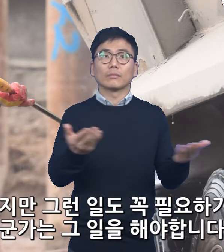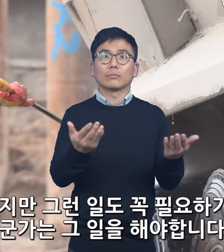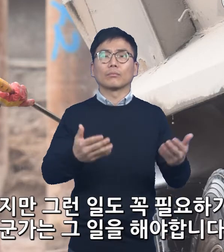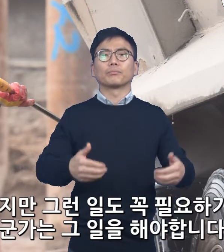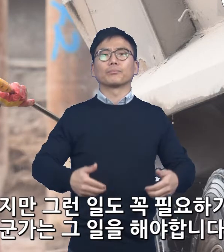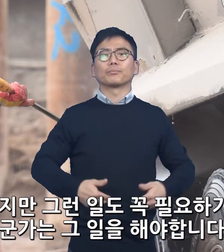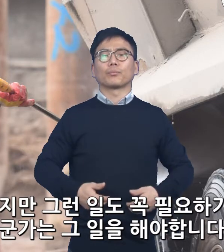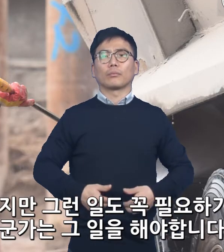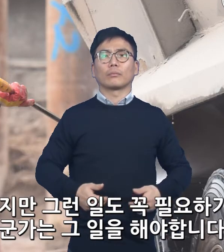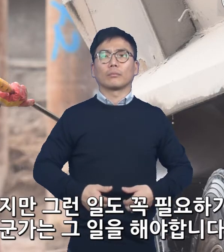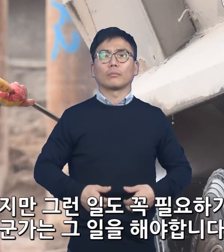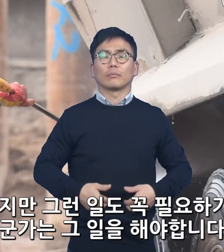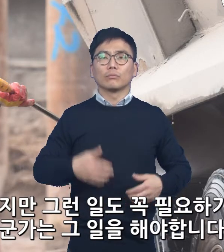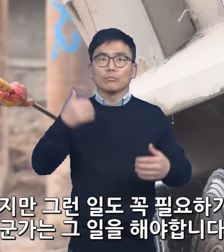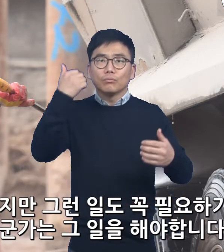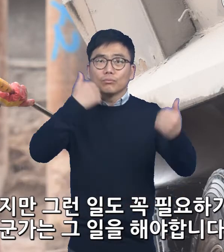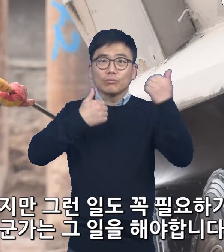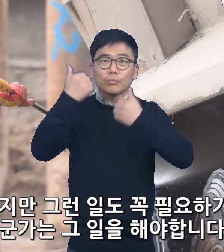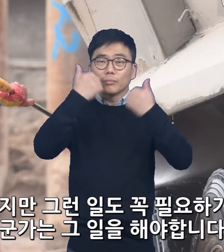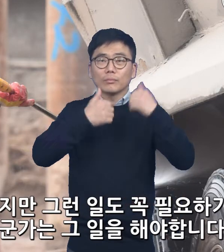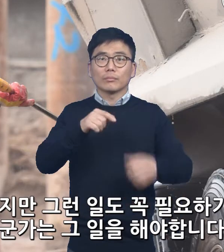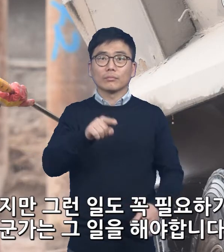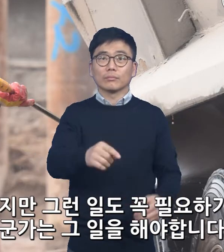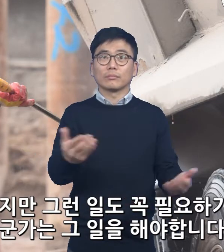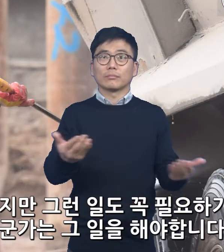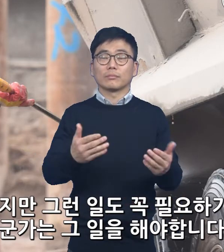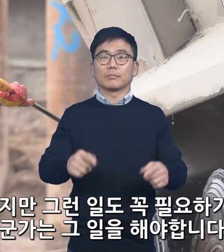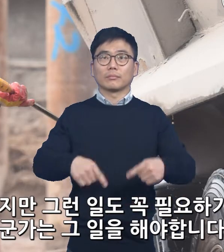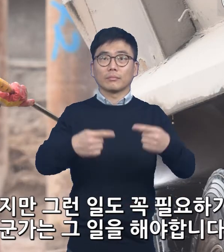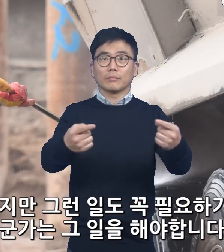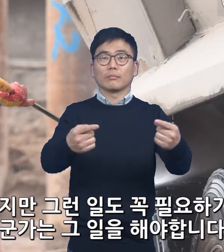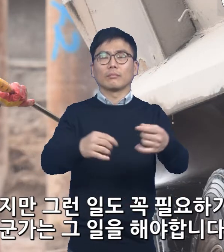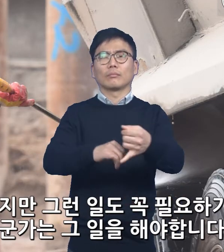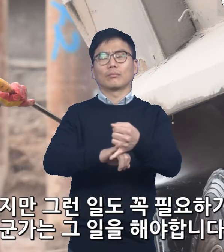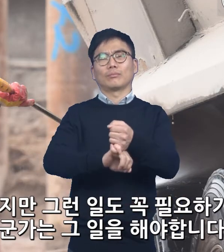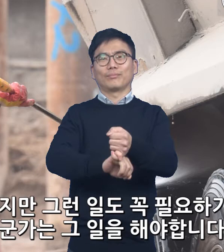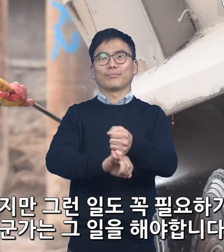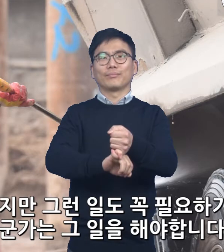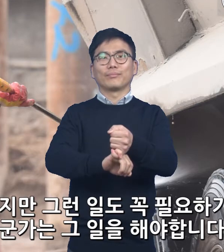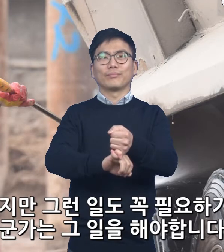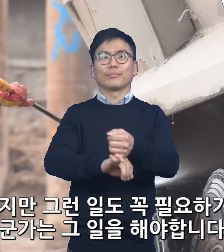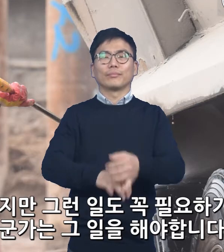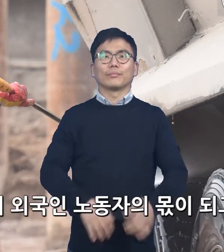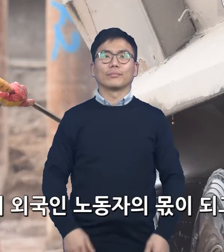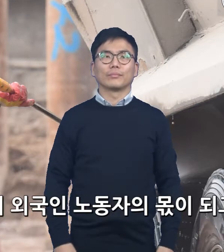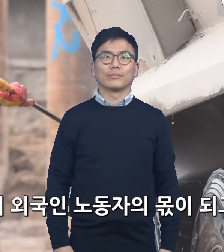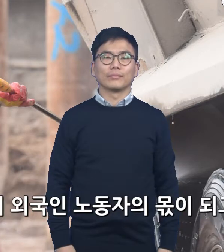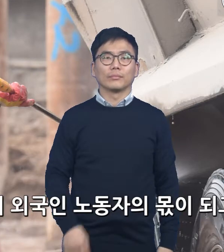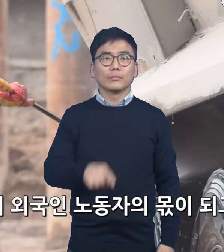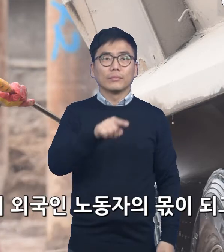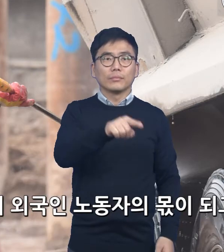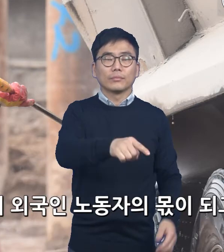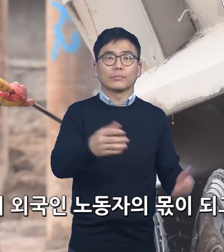하지만 그런 일도 꼭 필요하기에 누군가는 그 일을 해야 합니다.